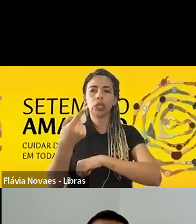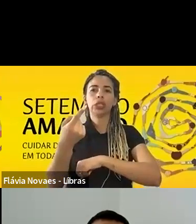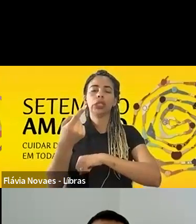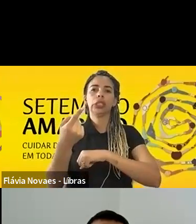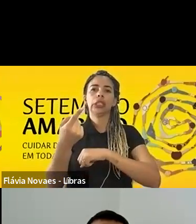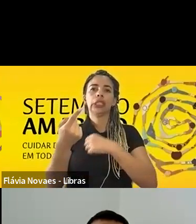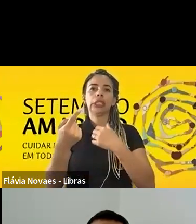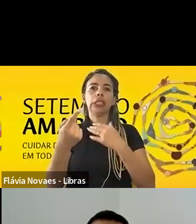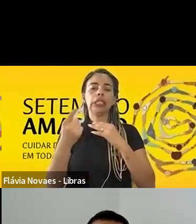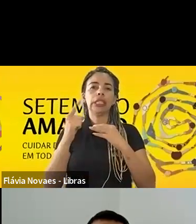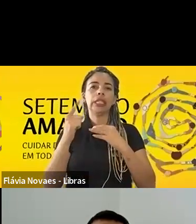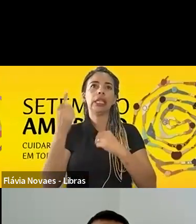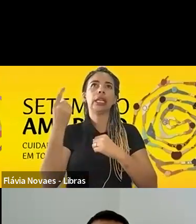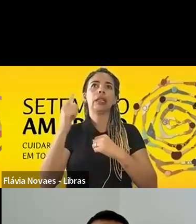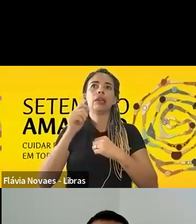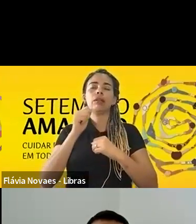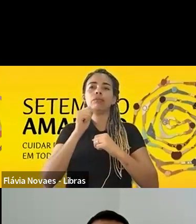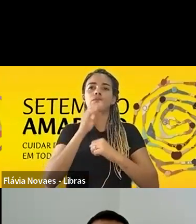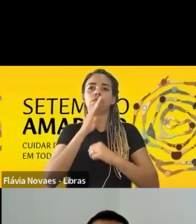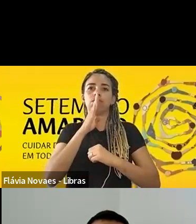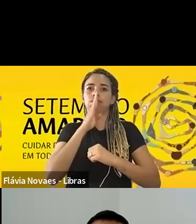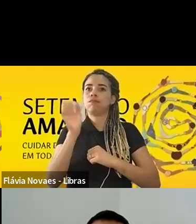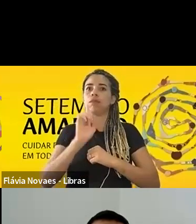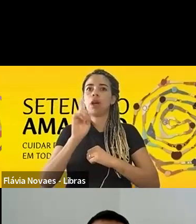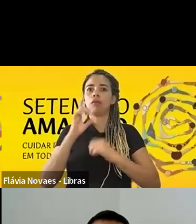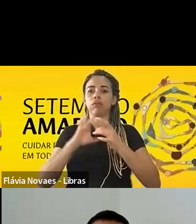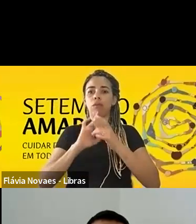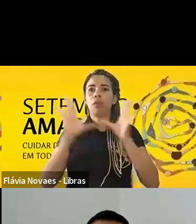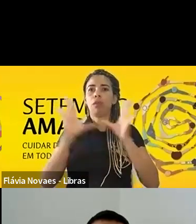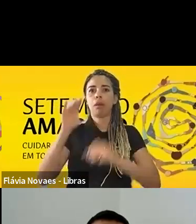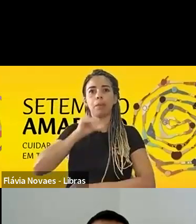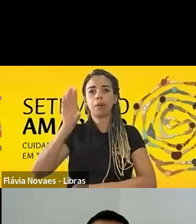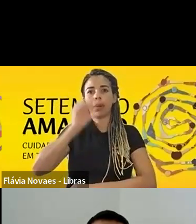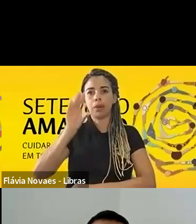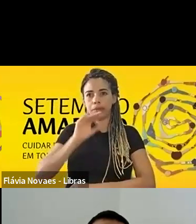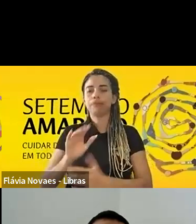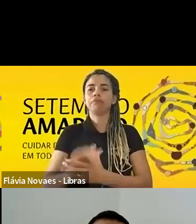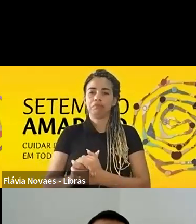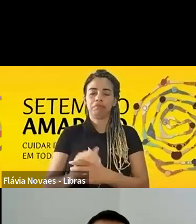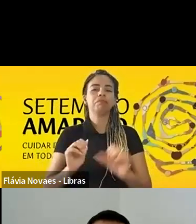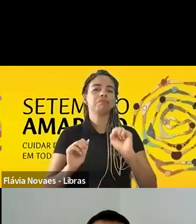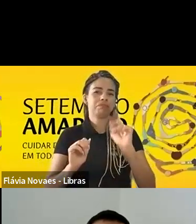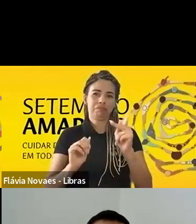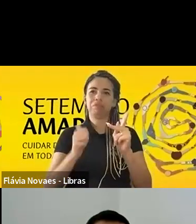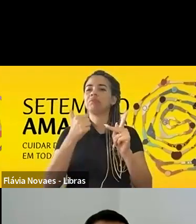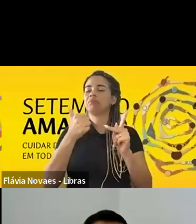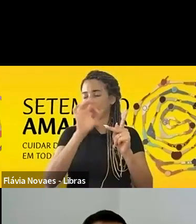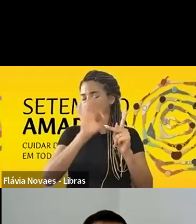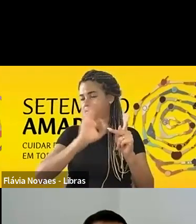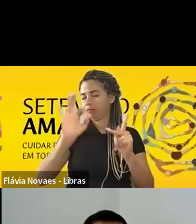essa configuração? Ah, sim, obrigada, aí, Wilson. sim, todos já entraram com o microfone desligado. Certinho. Tá